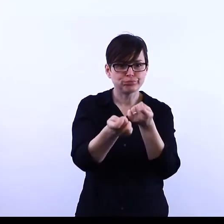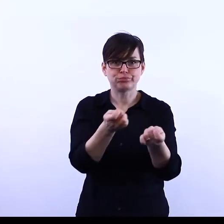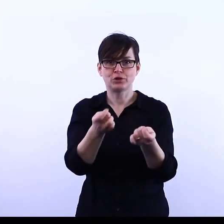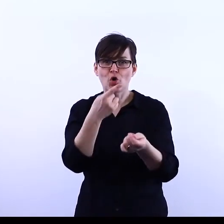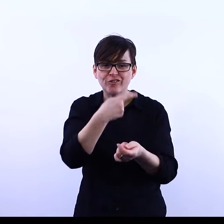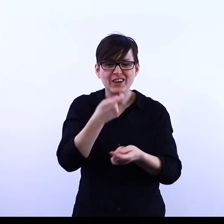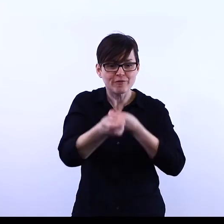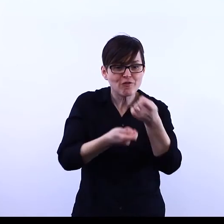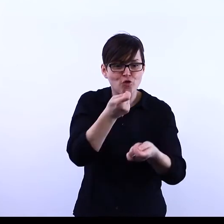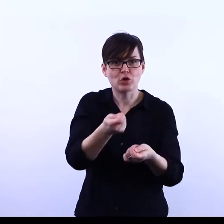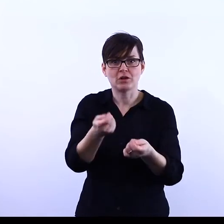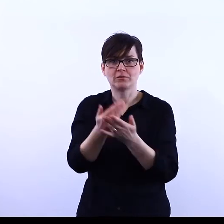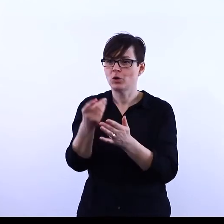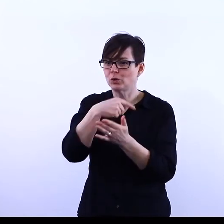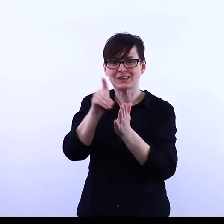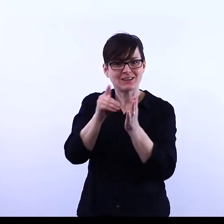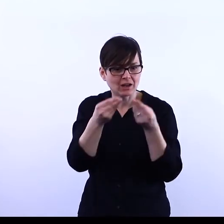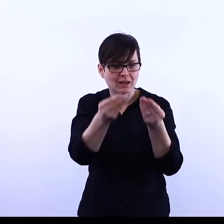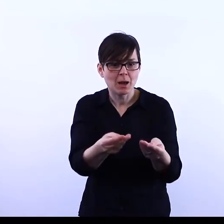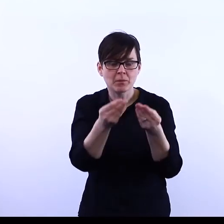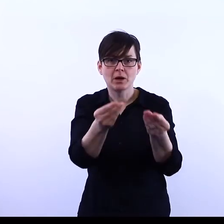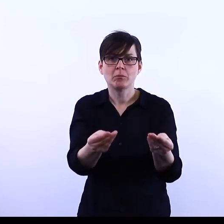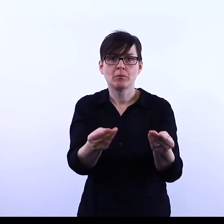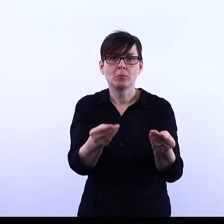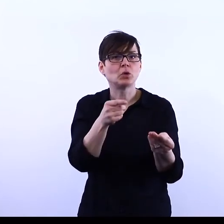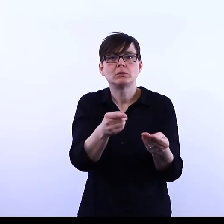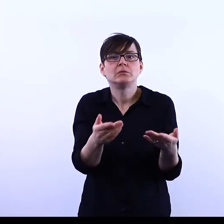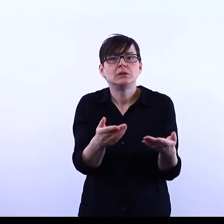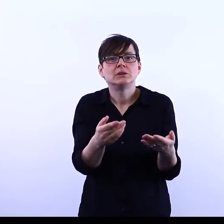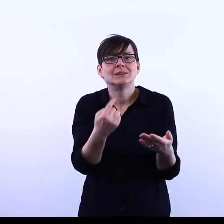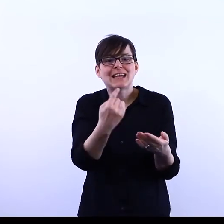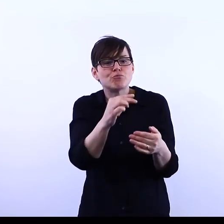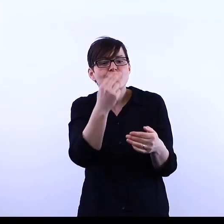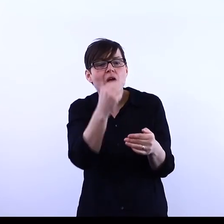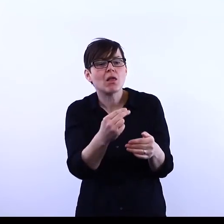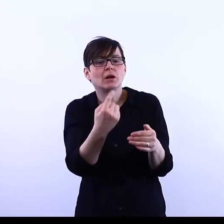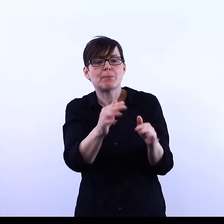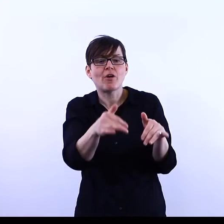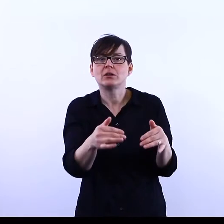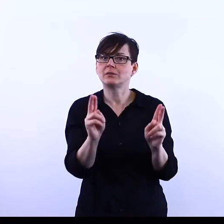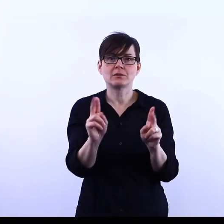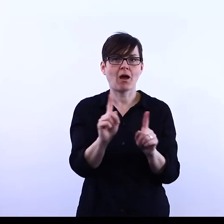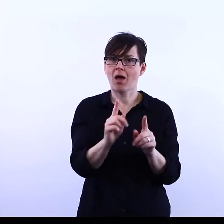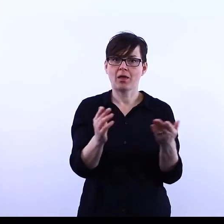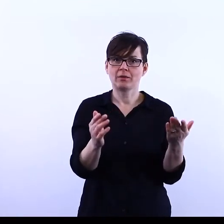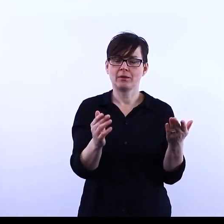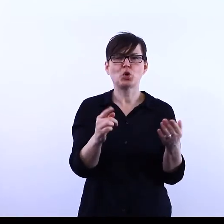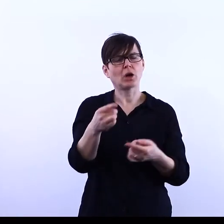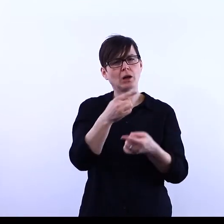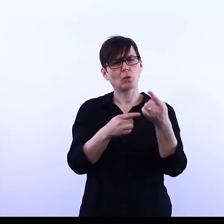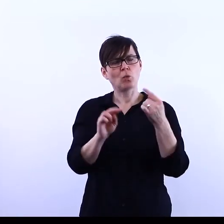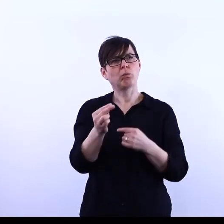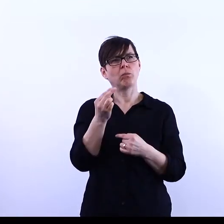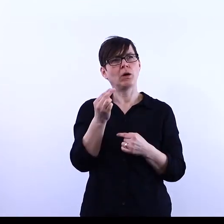Daten drinsteckt. Und das kann man ja auch im positiven Sinne dann umdrehen und sagen, dann können wir ja auch